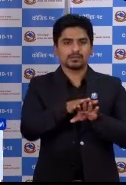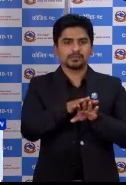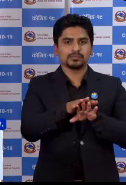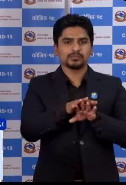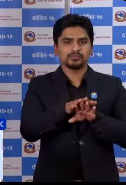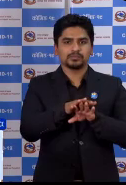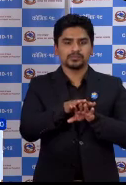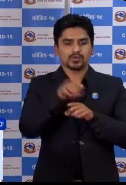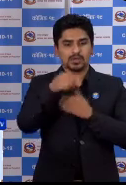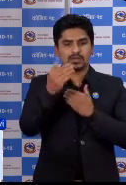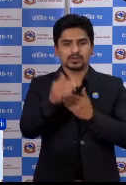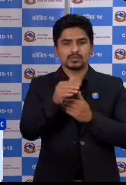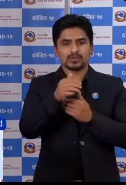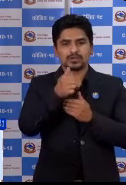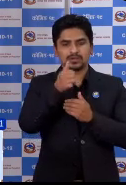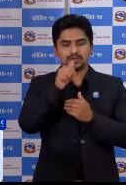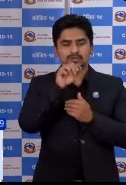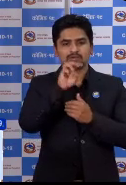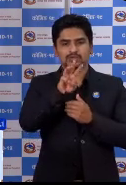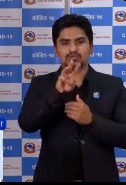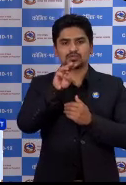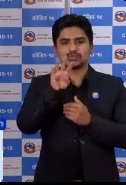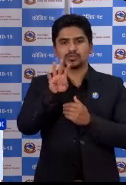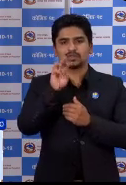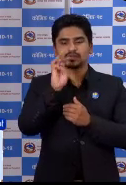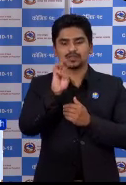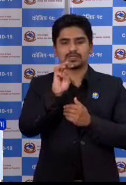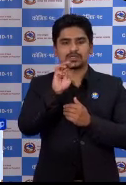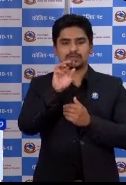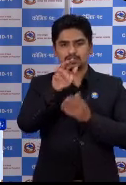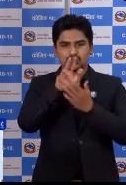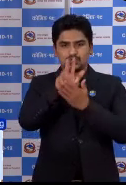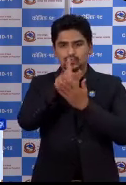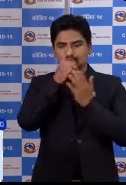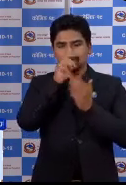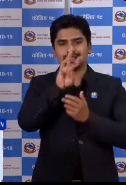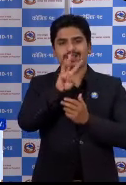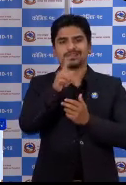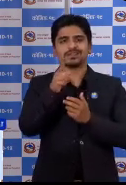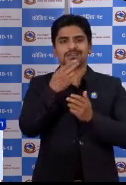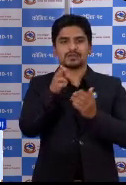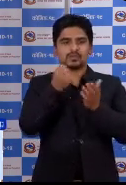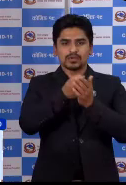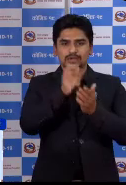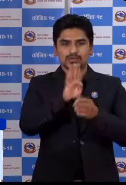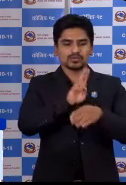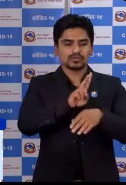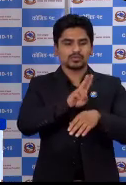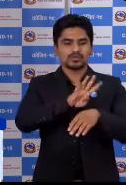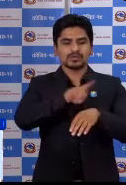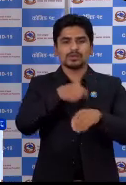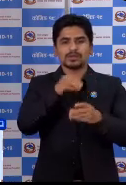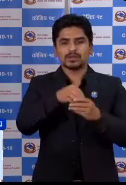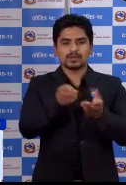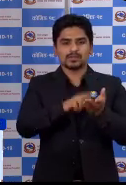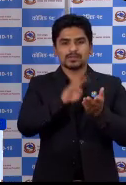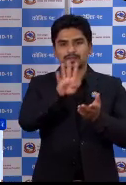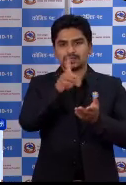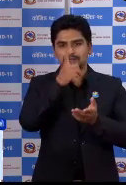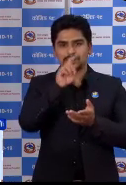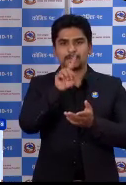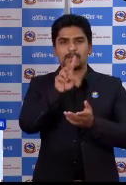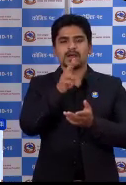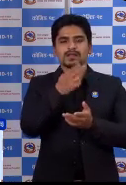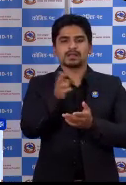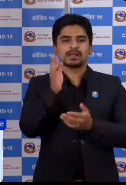संख्या हालसम्म 34,931 पुगेको छ। जसमध्ये गत 24 घण्टामा थप 412